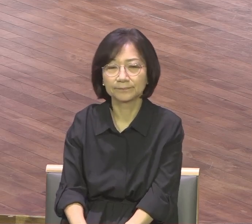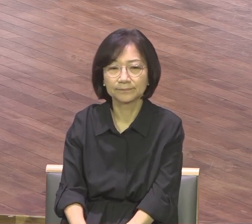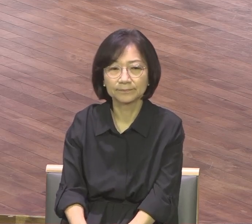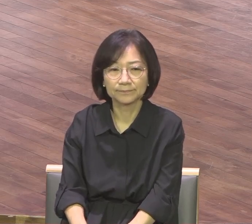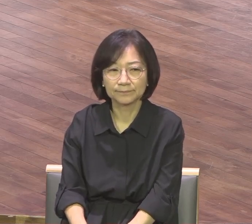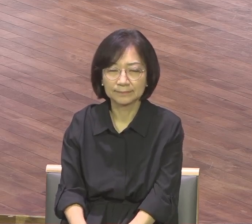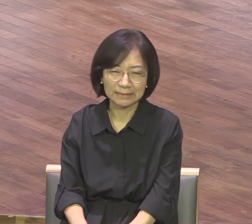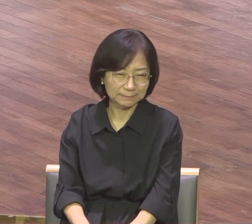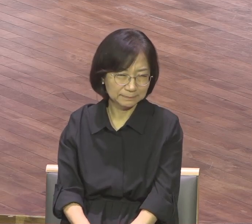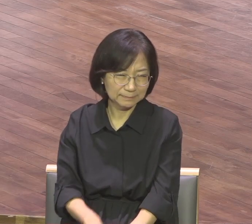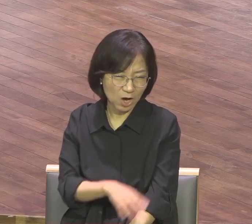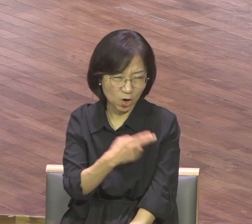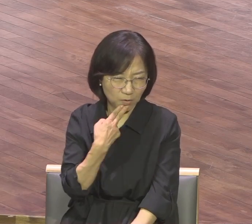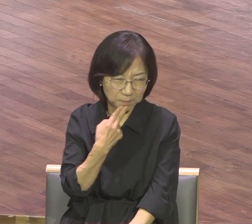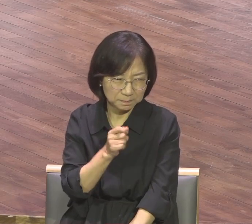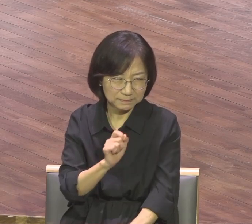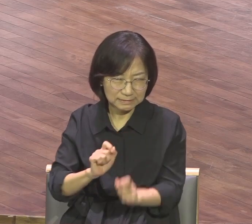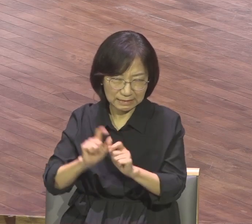아마 거의 없을 거예요.